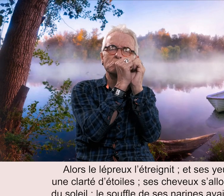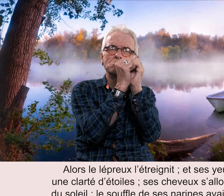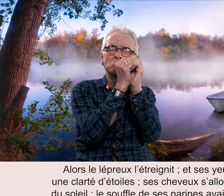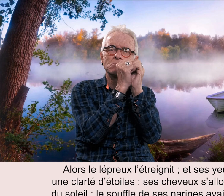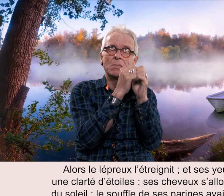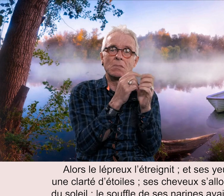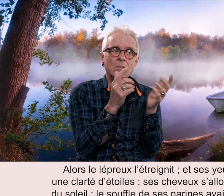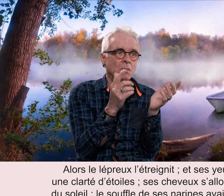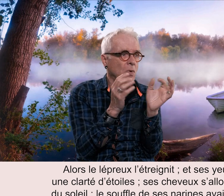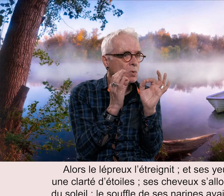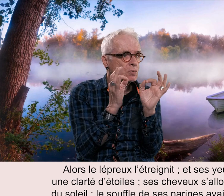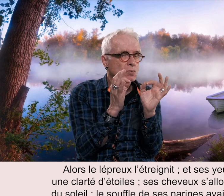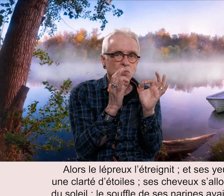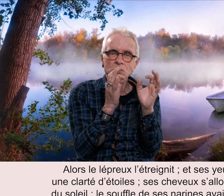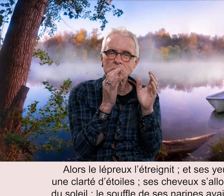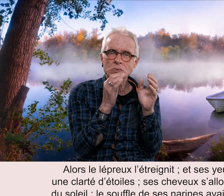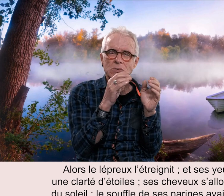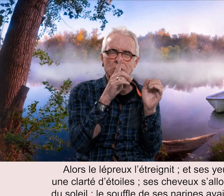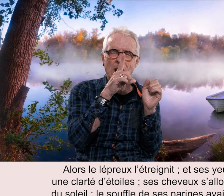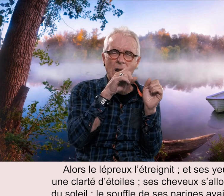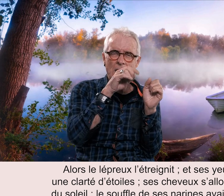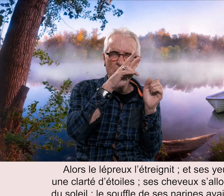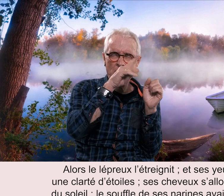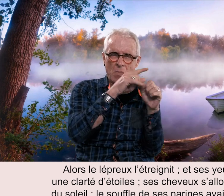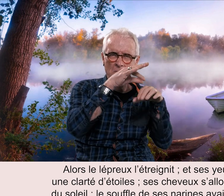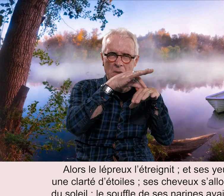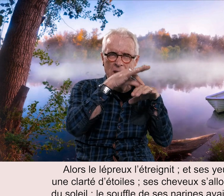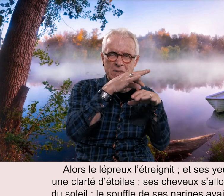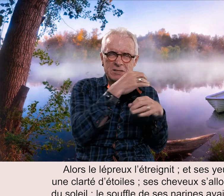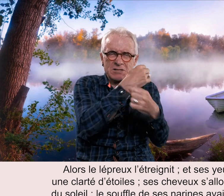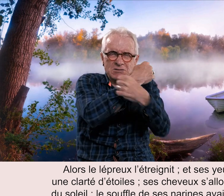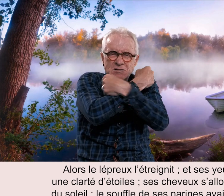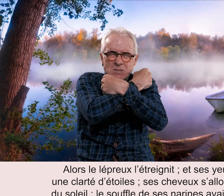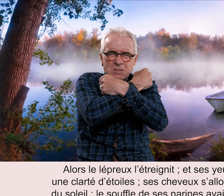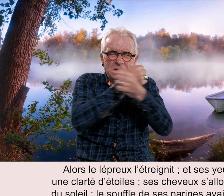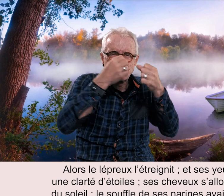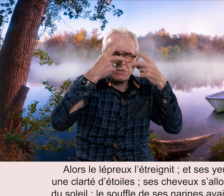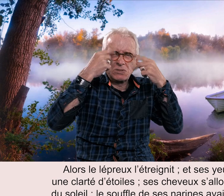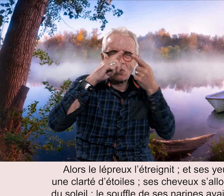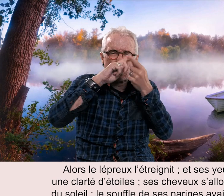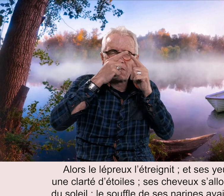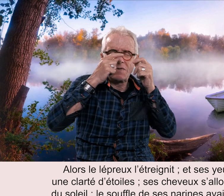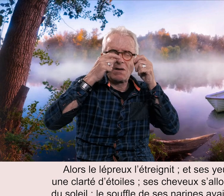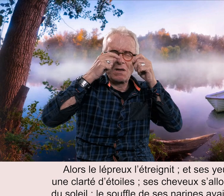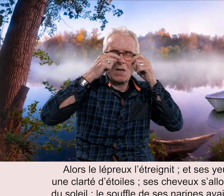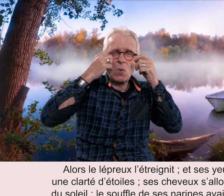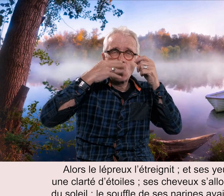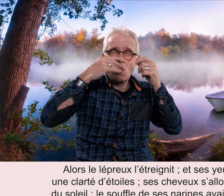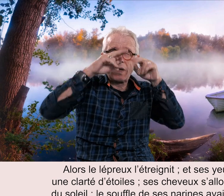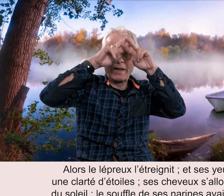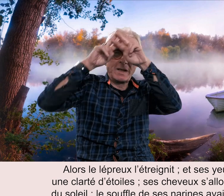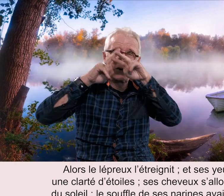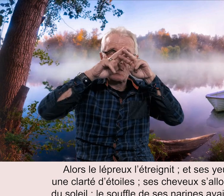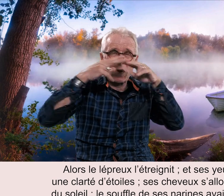Alors, le lépreux l'étreignit et ses yeux tout à coup prirent une clarté d'étoile. Ses